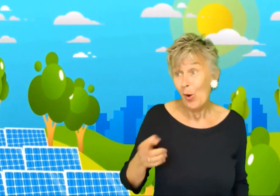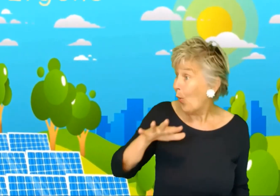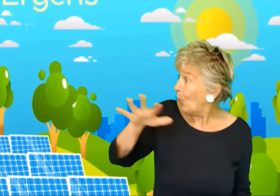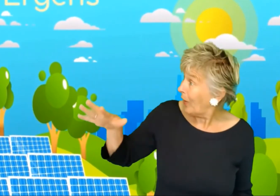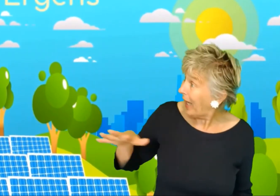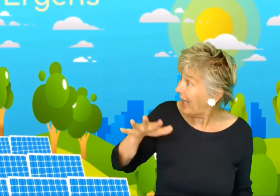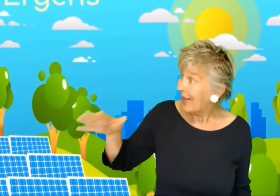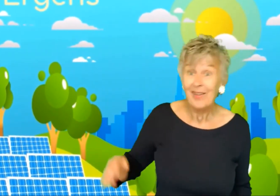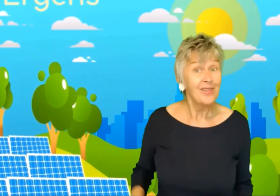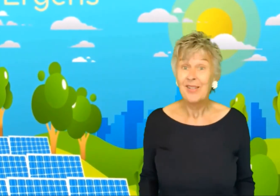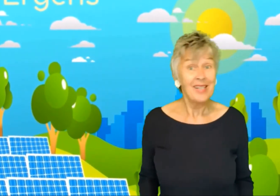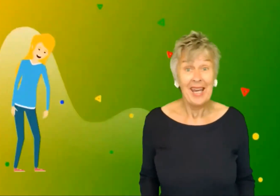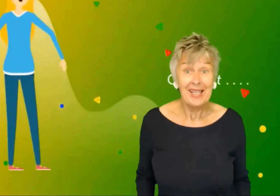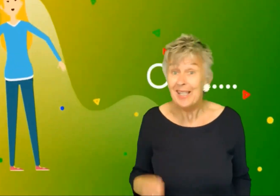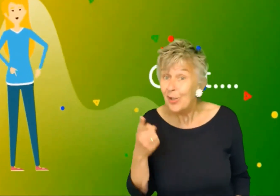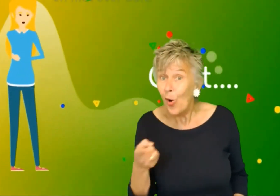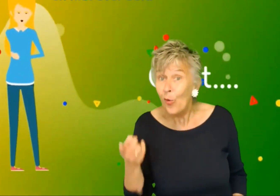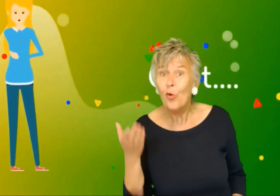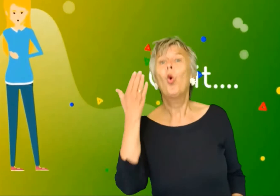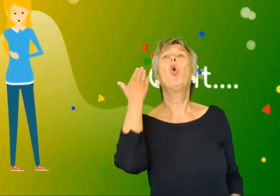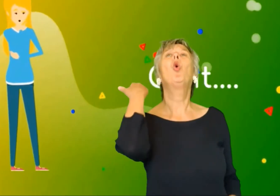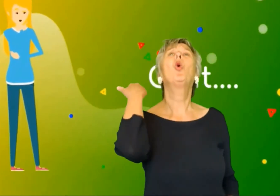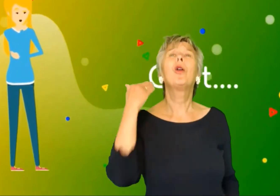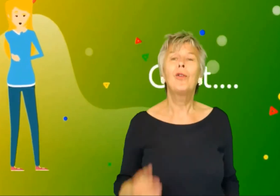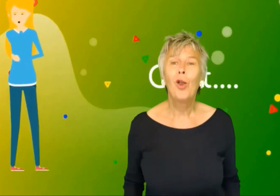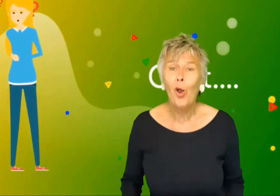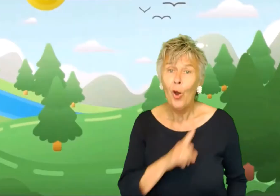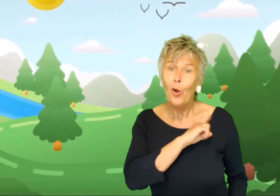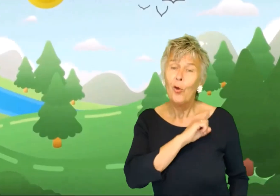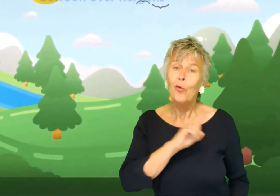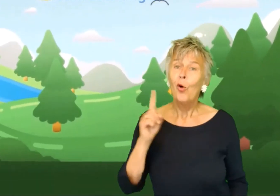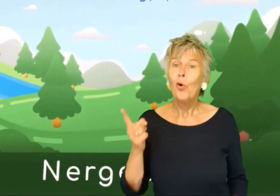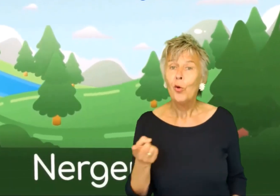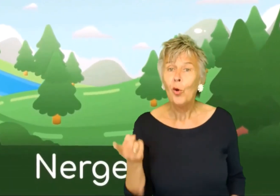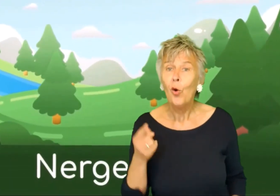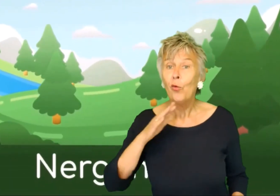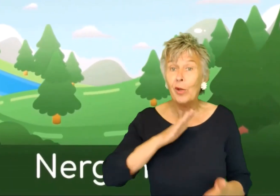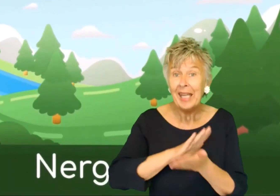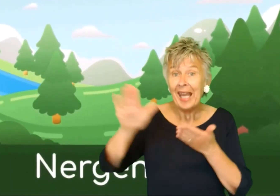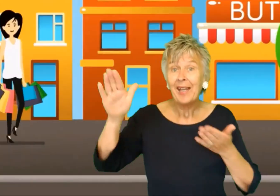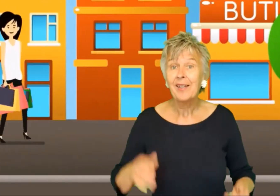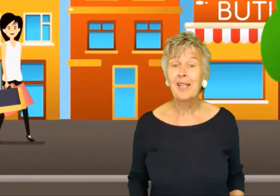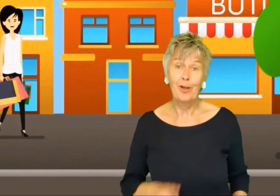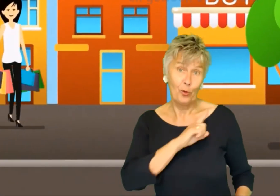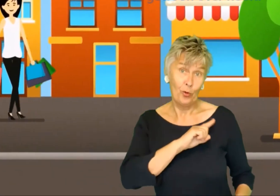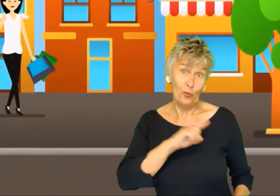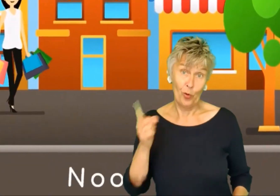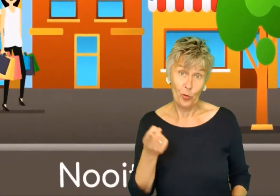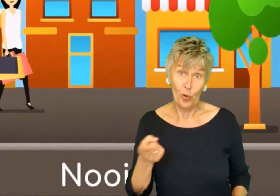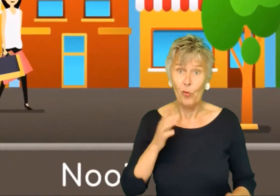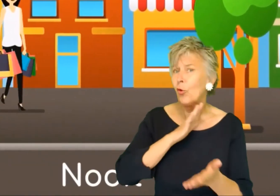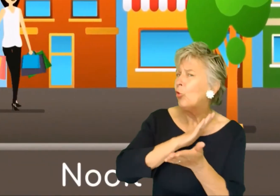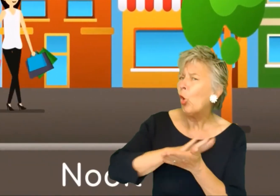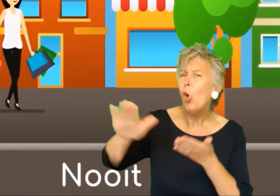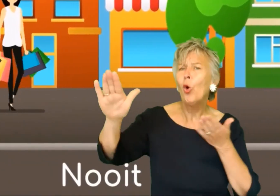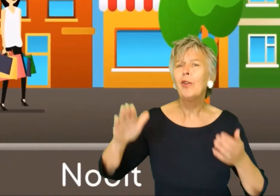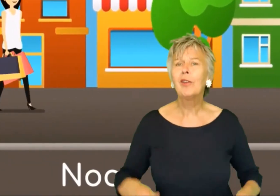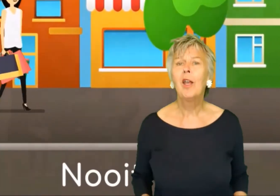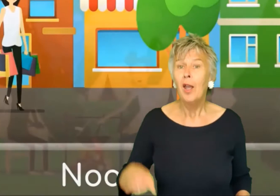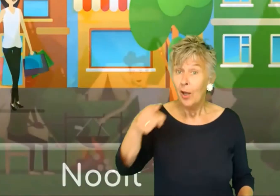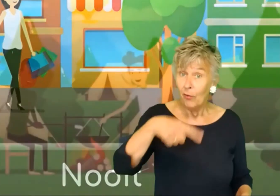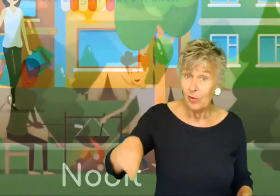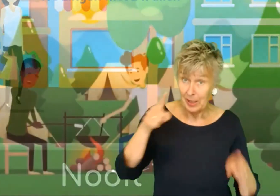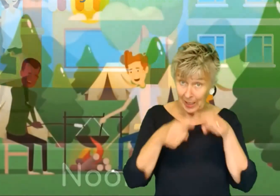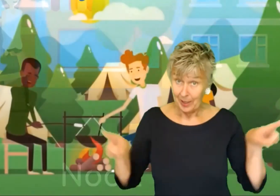Niet over ergens en niet over ooit, gewoon over nergens en gewoon over